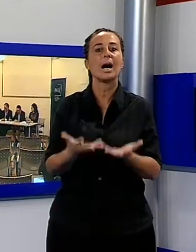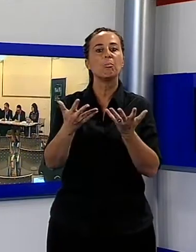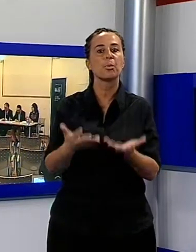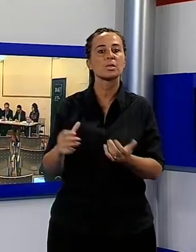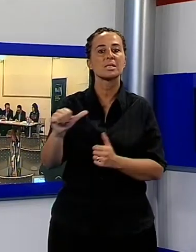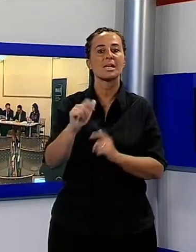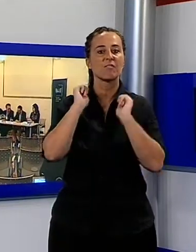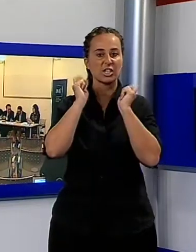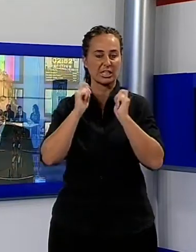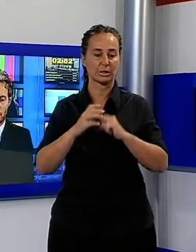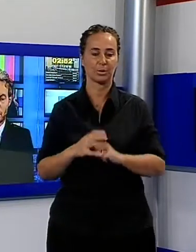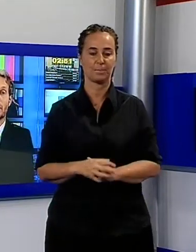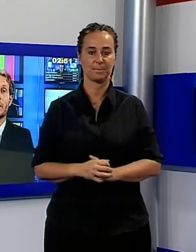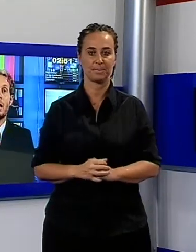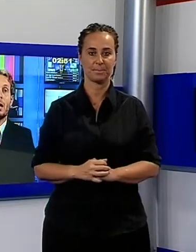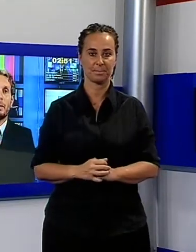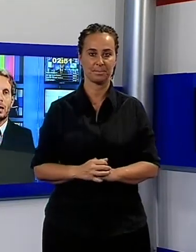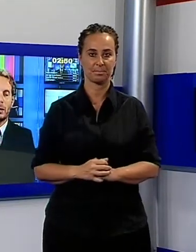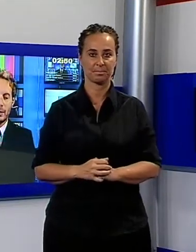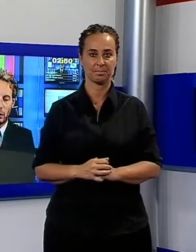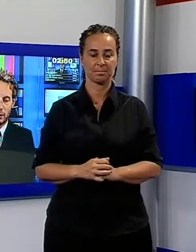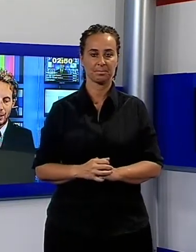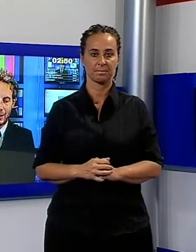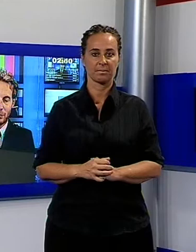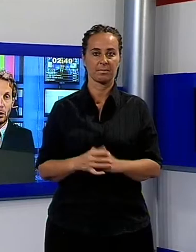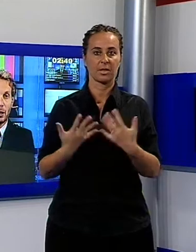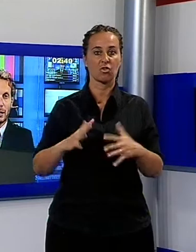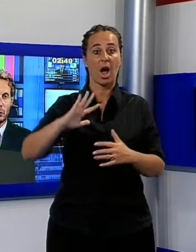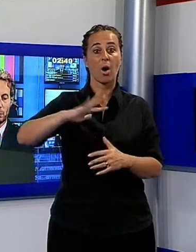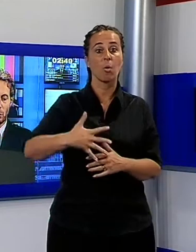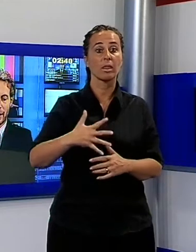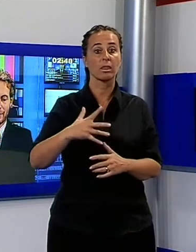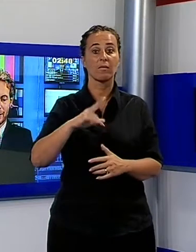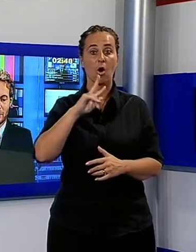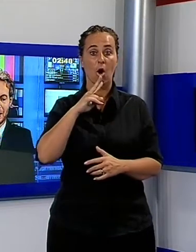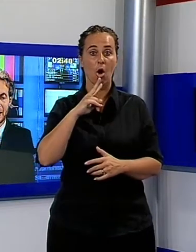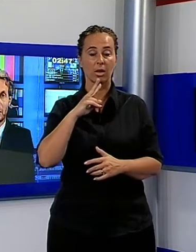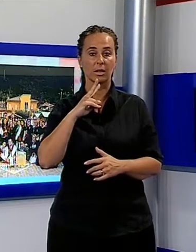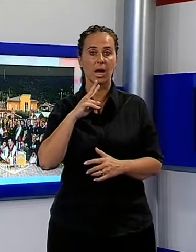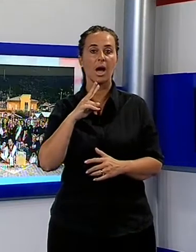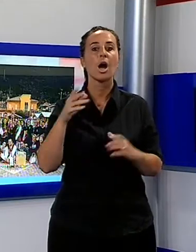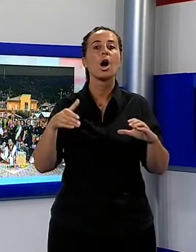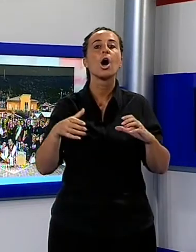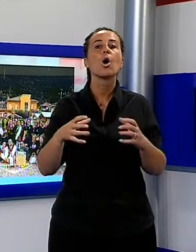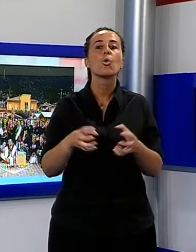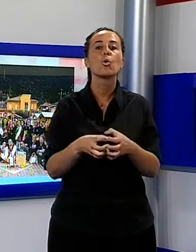numerosi. Per la quinta volta nella storia del gruppo lucchese, gli sbandieratori musici Città di Lucca